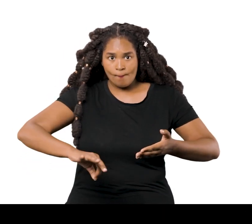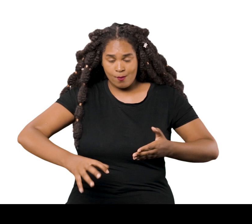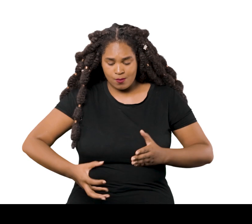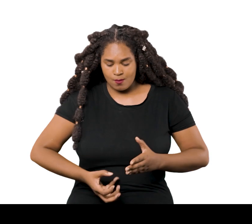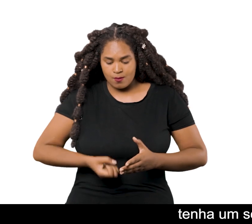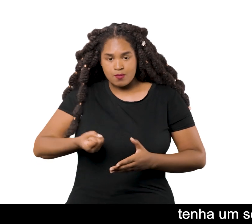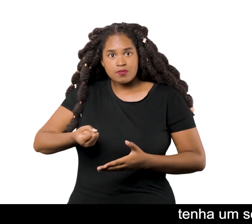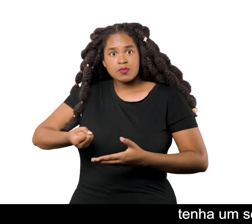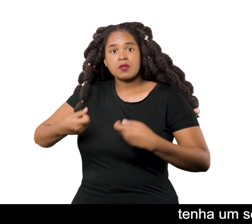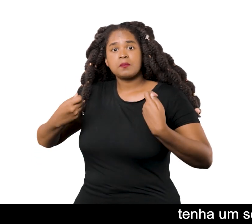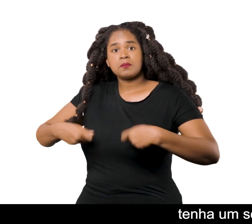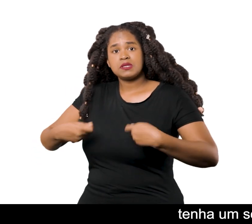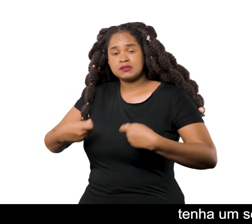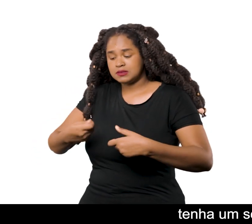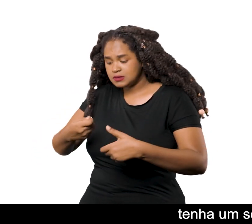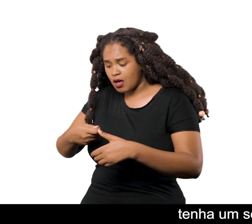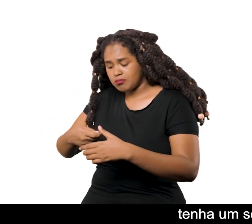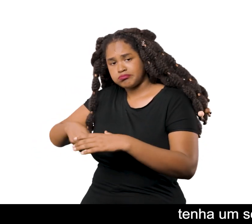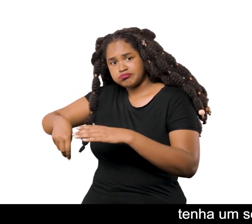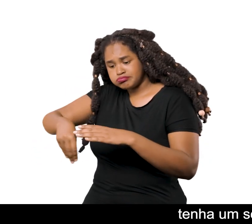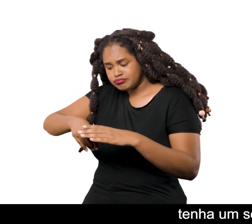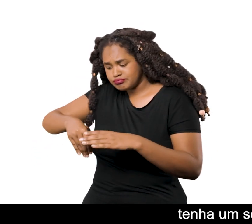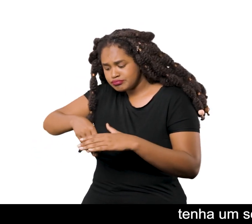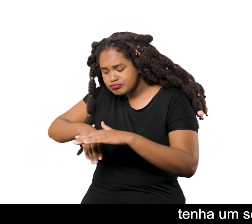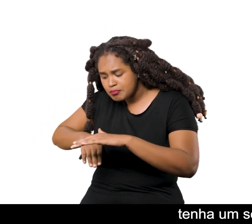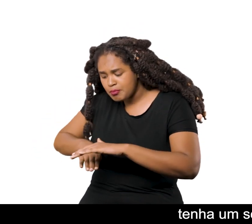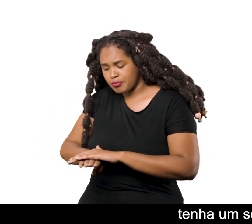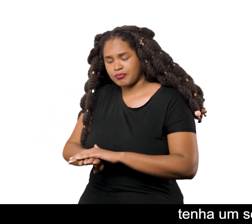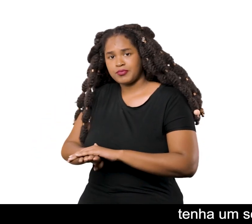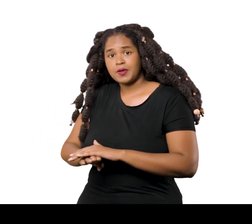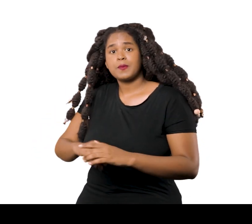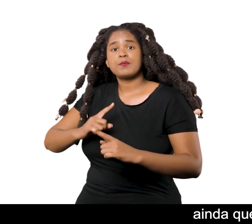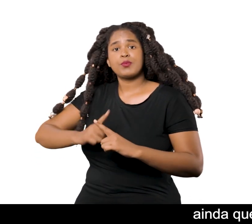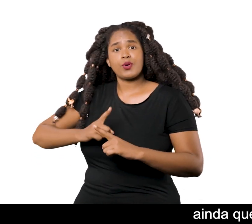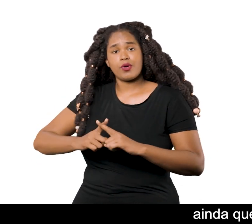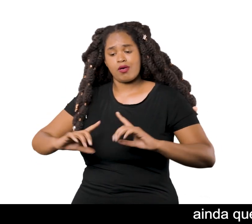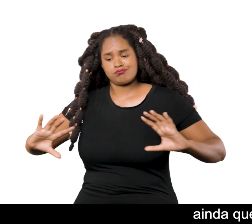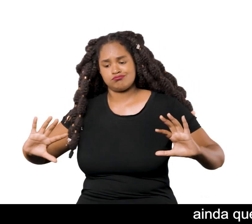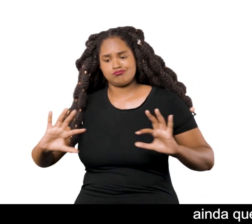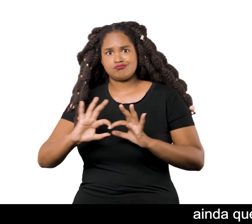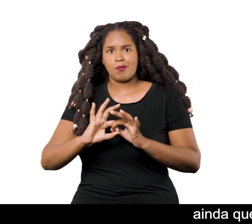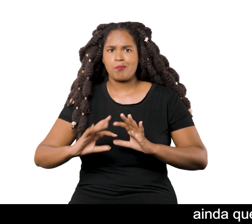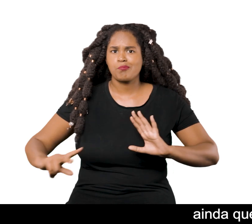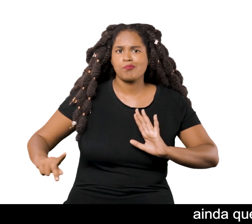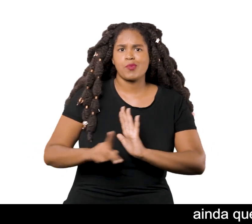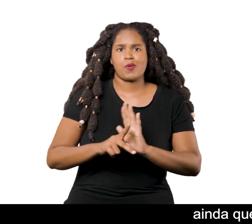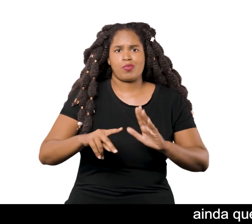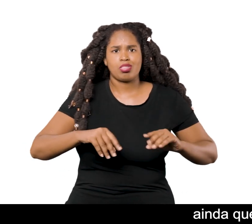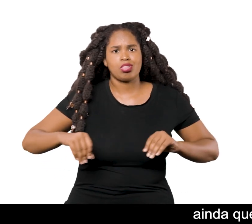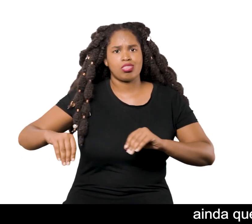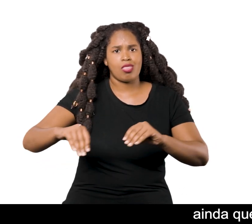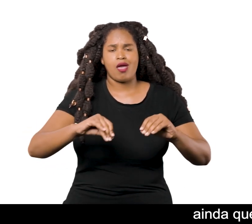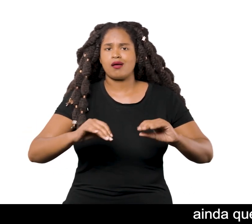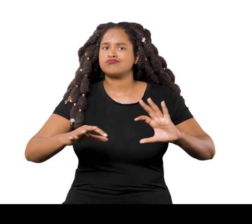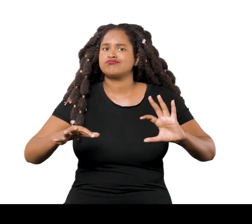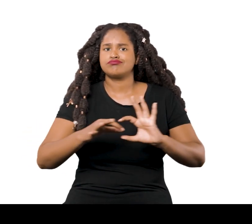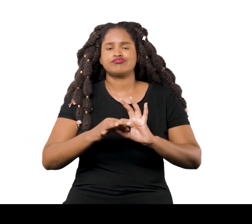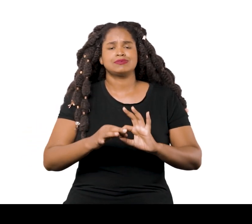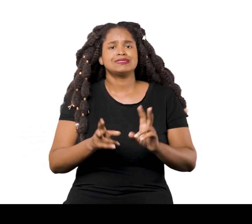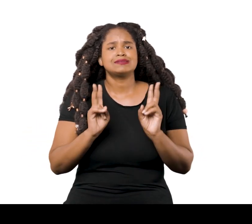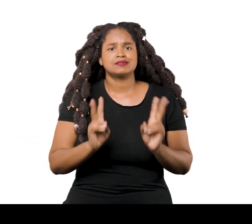para que ele ou ela tenha um sentimento de pertencimento àquele lugar, ainda que vivam em outras partes do mundo.